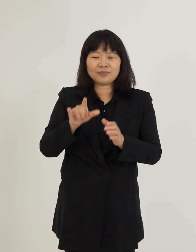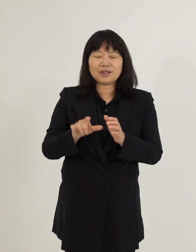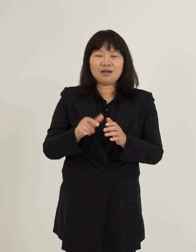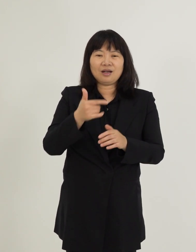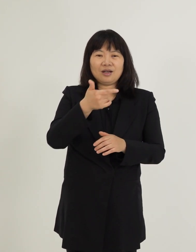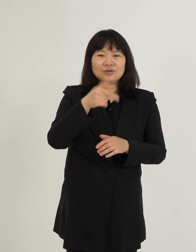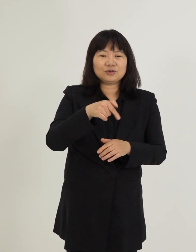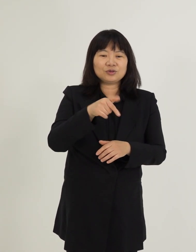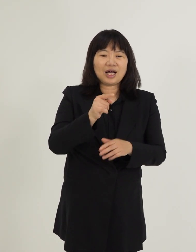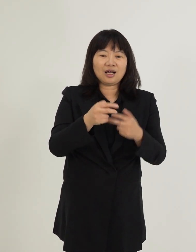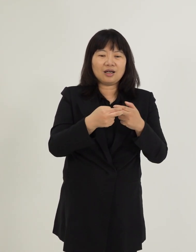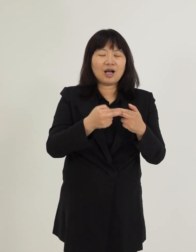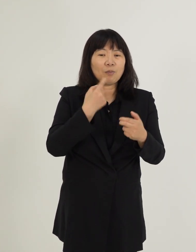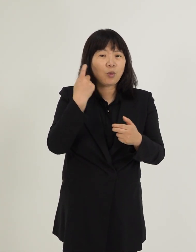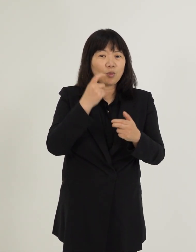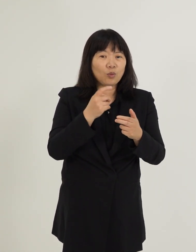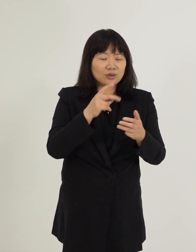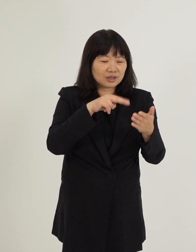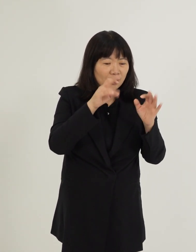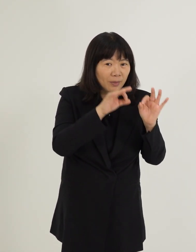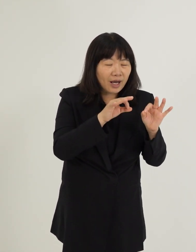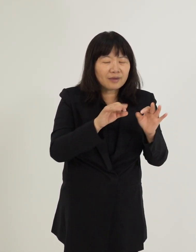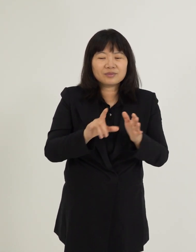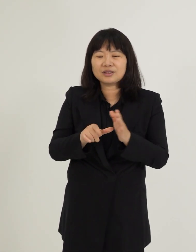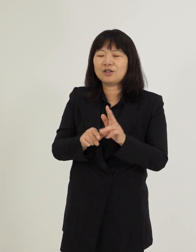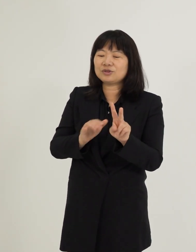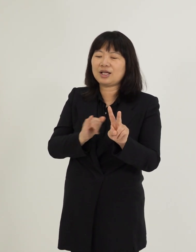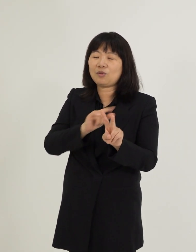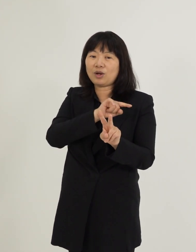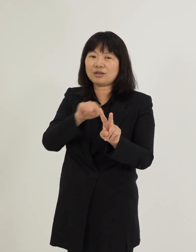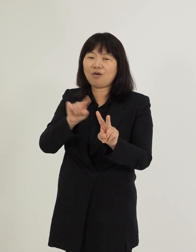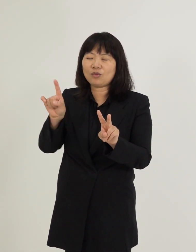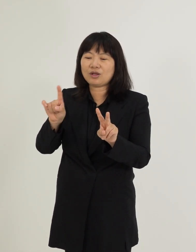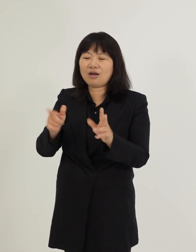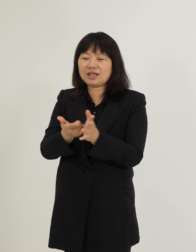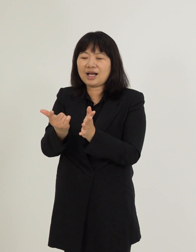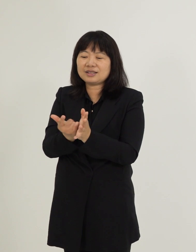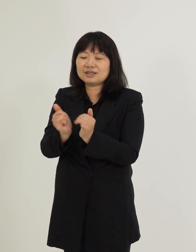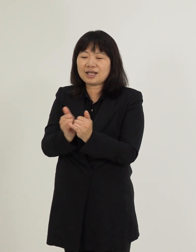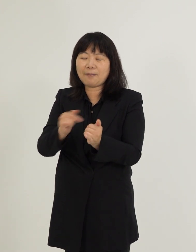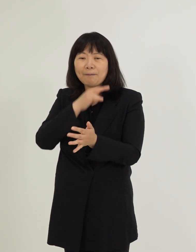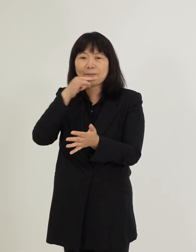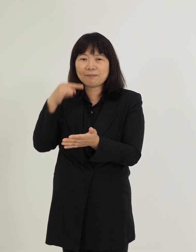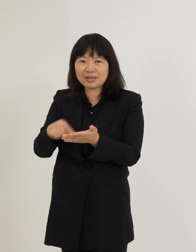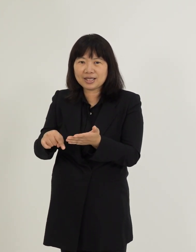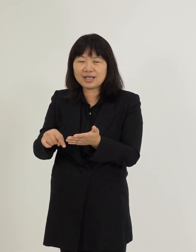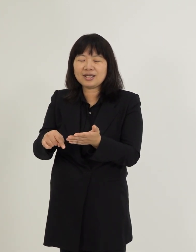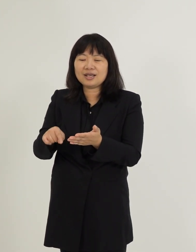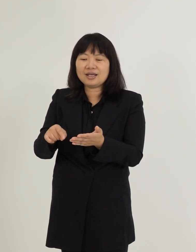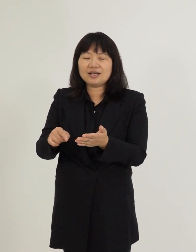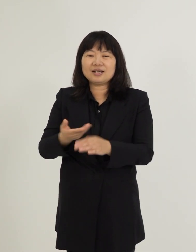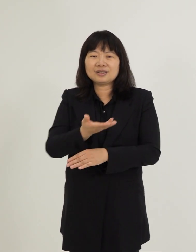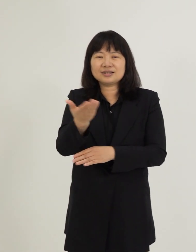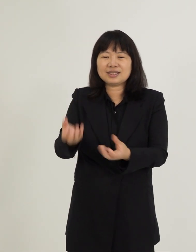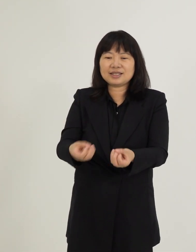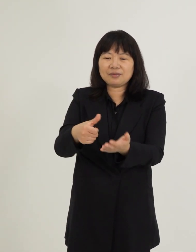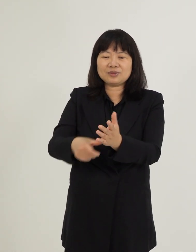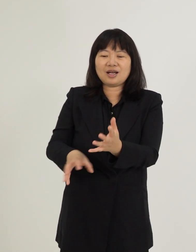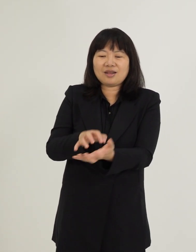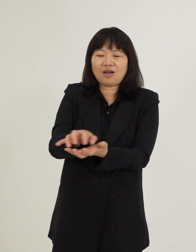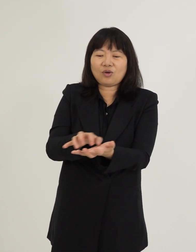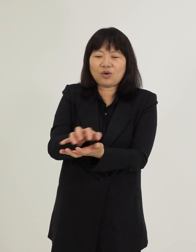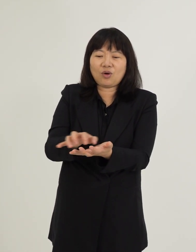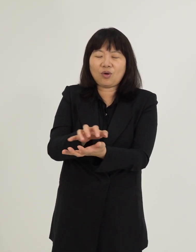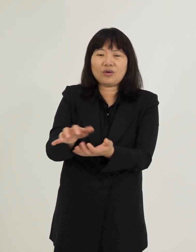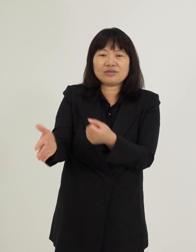그때 마침 두어 사람이 와서 빌라도가 어떤 갈릴리 사람들의 피를 그들의 제물에 섞은 일로